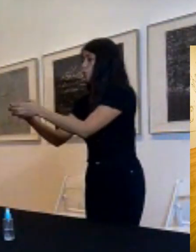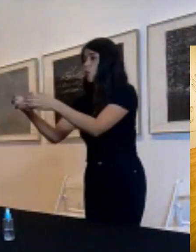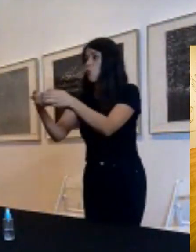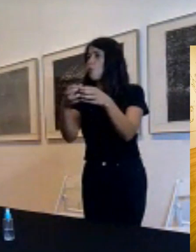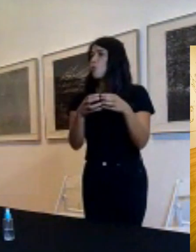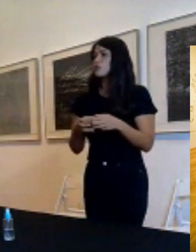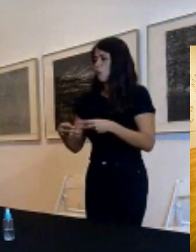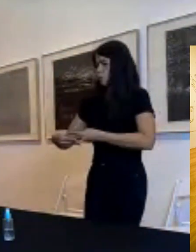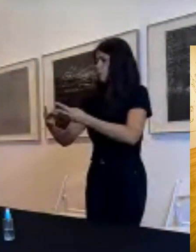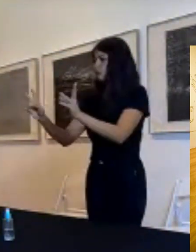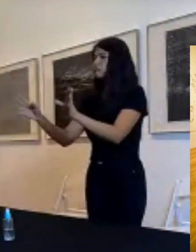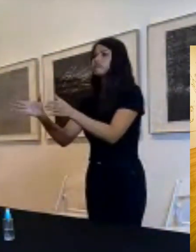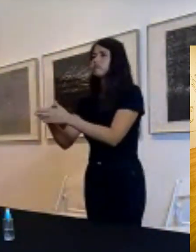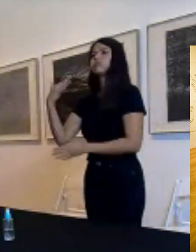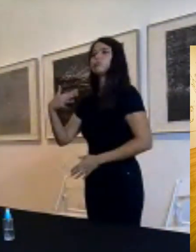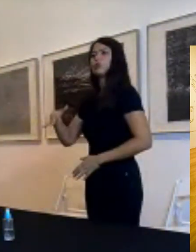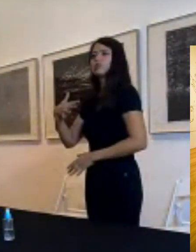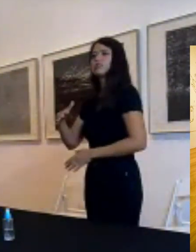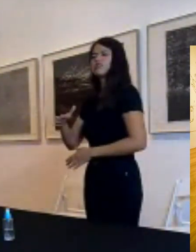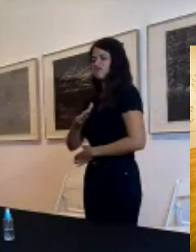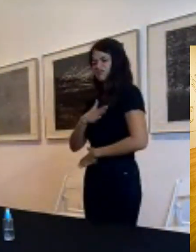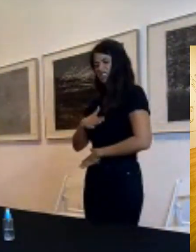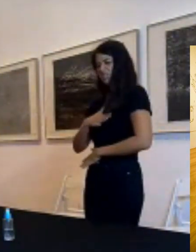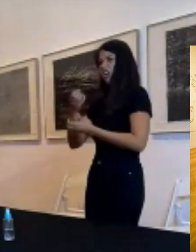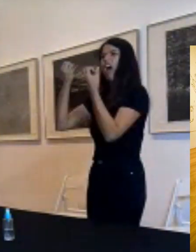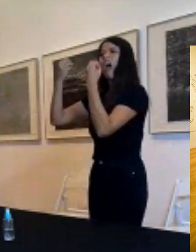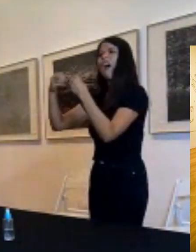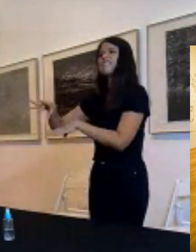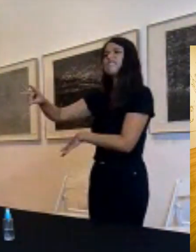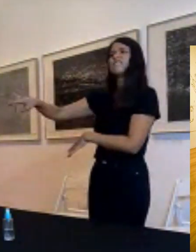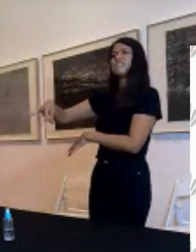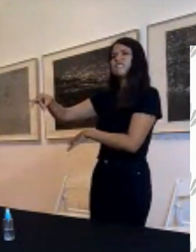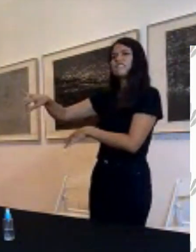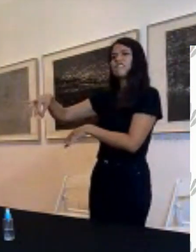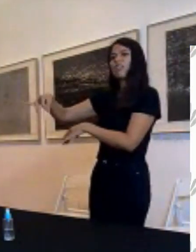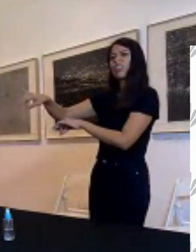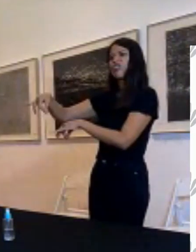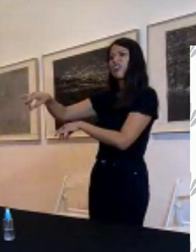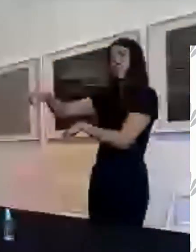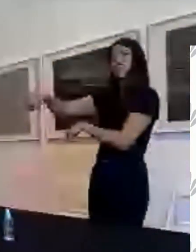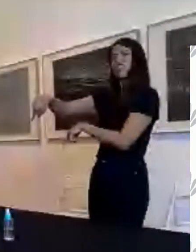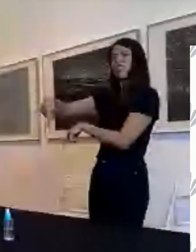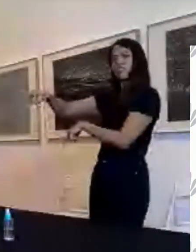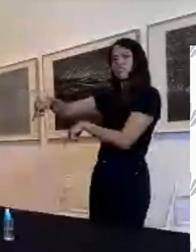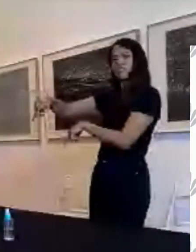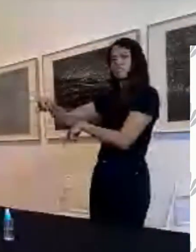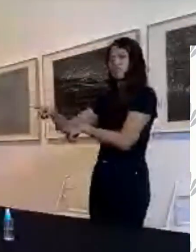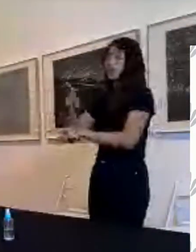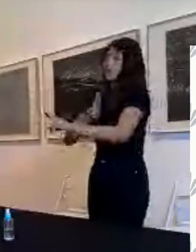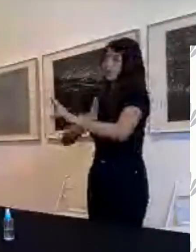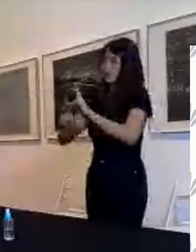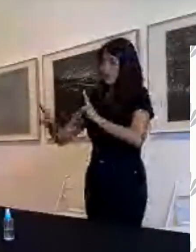era un público importante, un público que sentíamos que también estaba abandonado, ¿verdad?, en algún momento, con respecto y